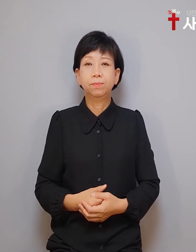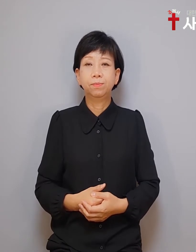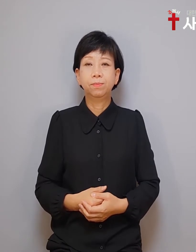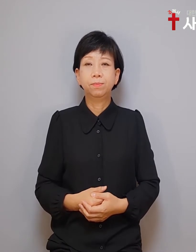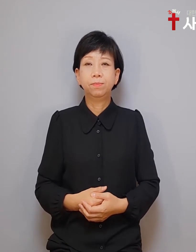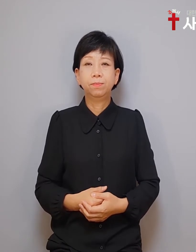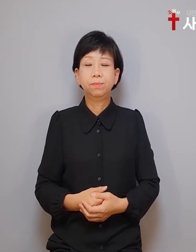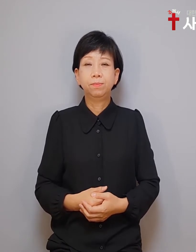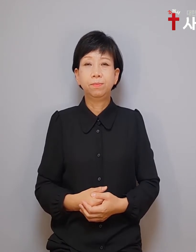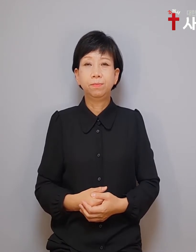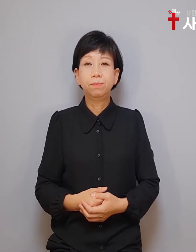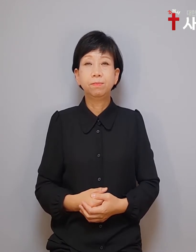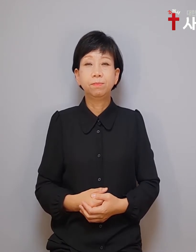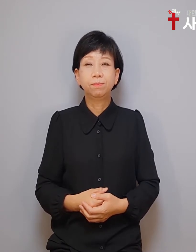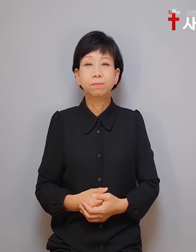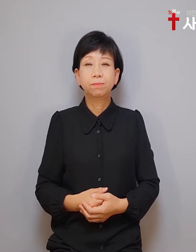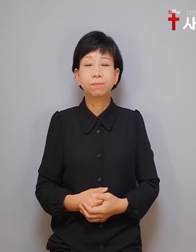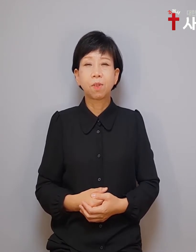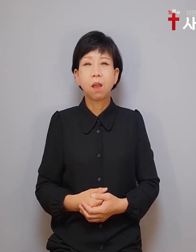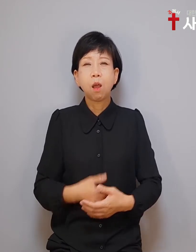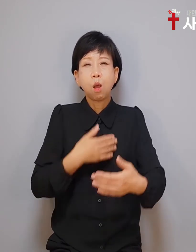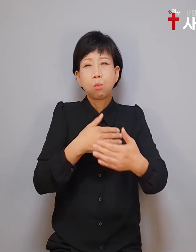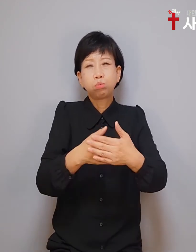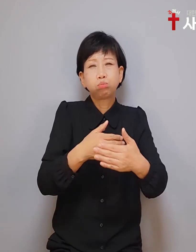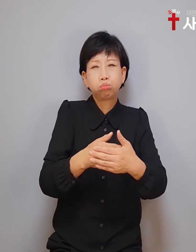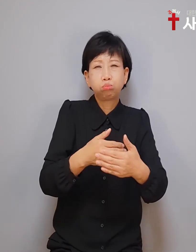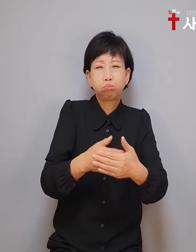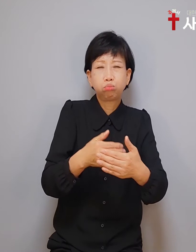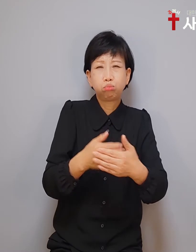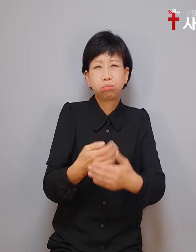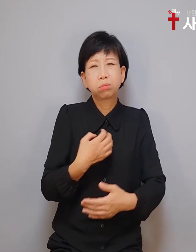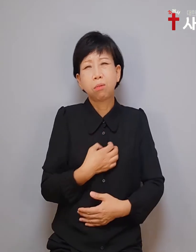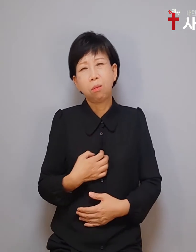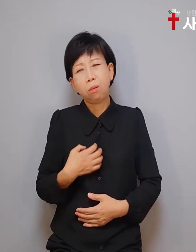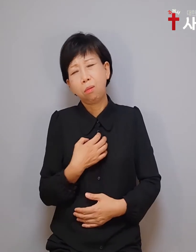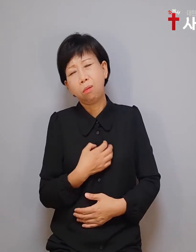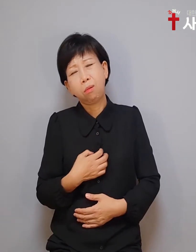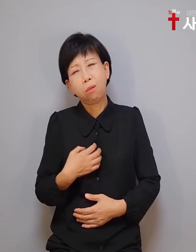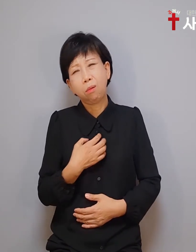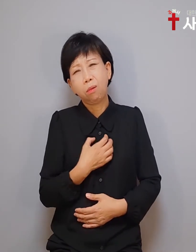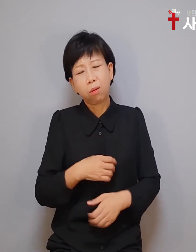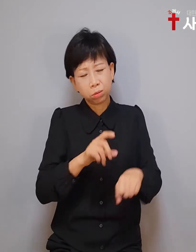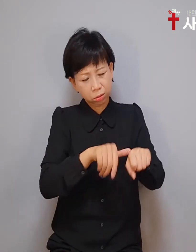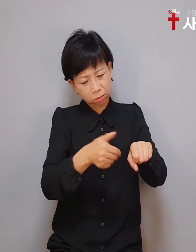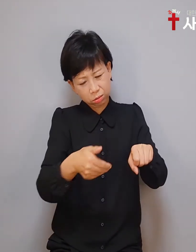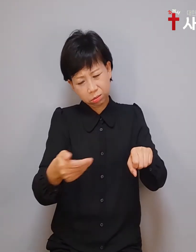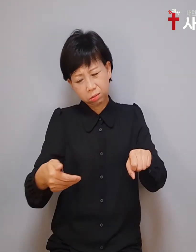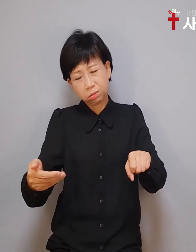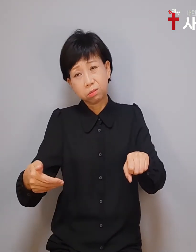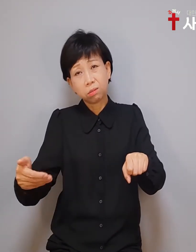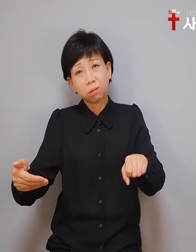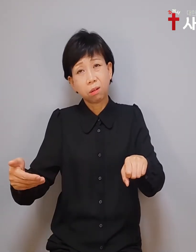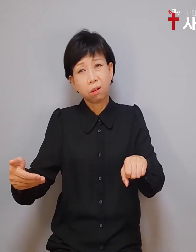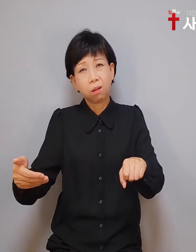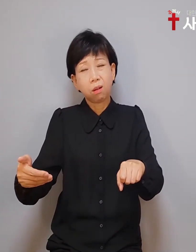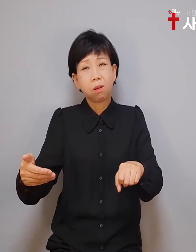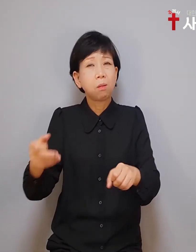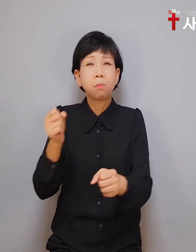네, 몹시도 불안하고 걱정했던 시간들이 한 해, 두 해가 쌓여가는 것